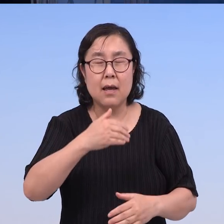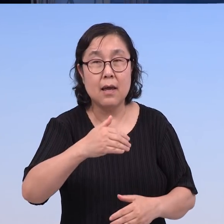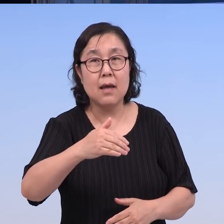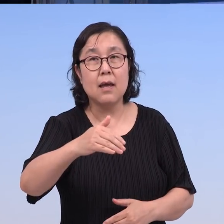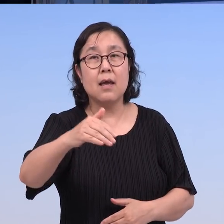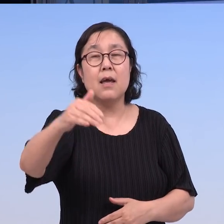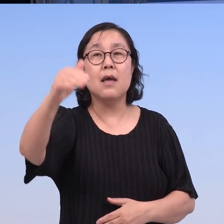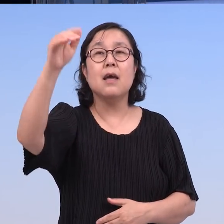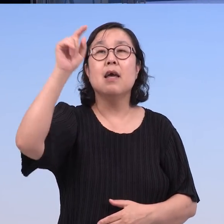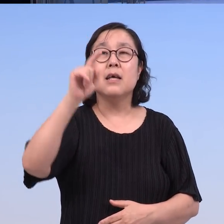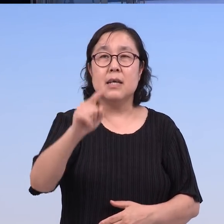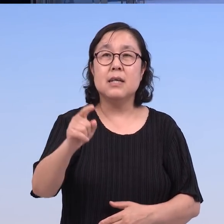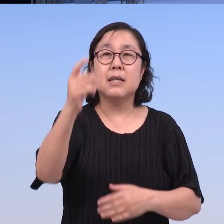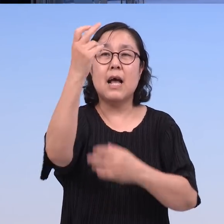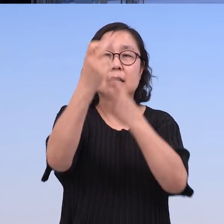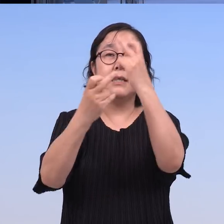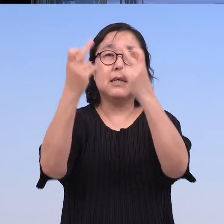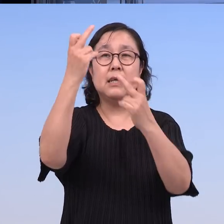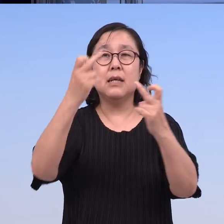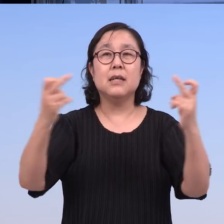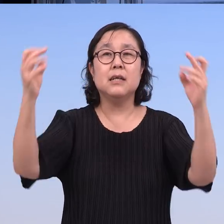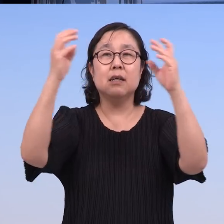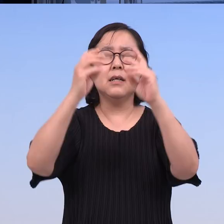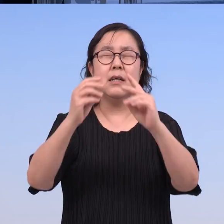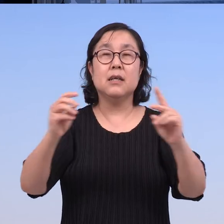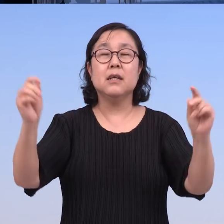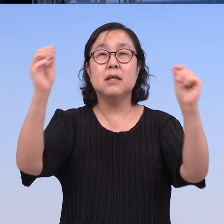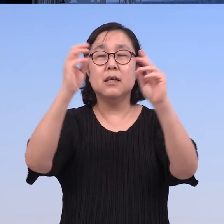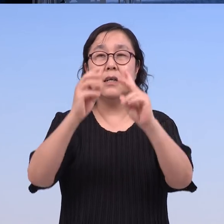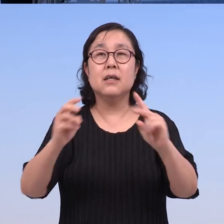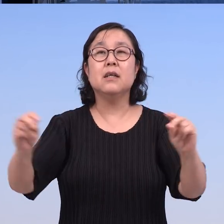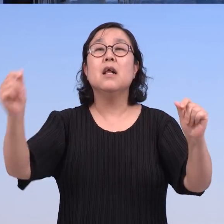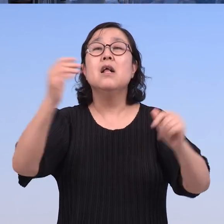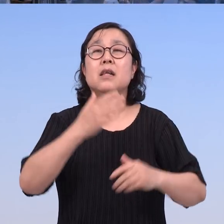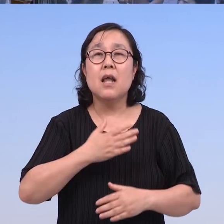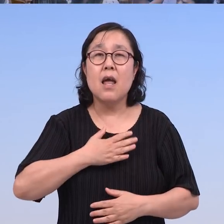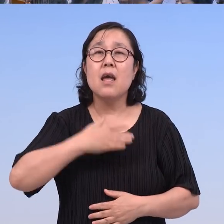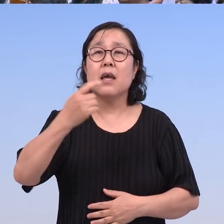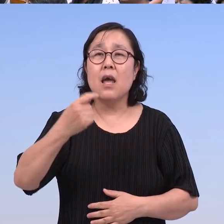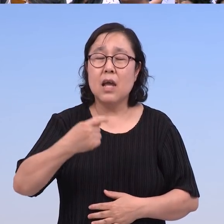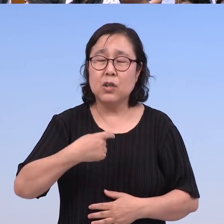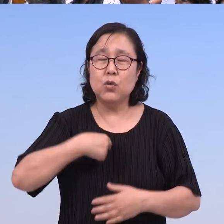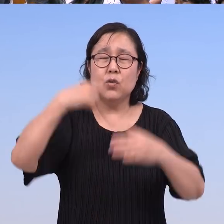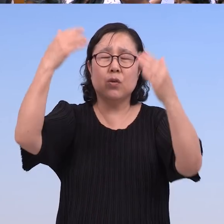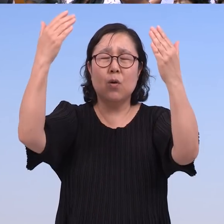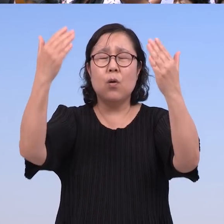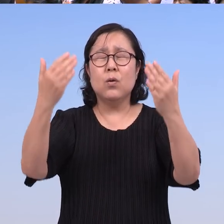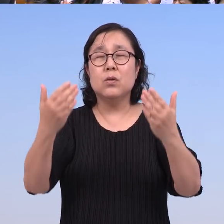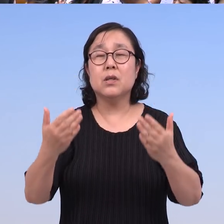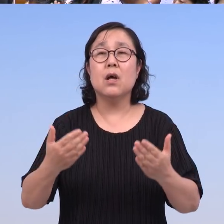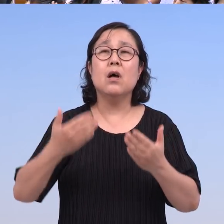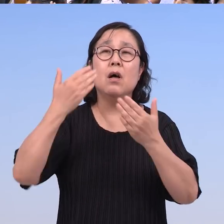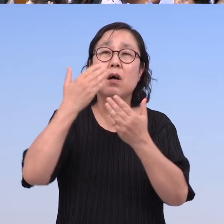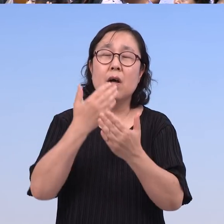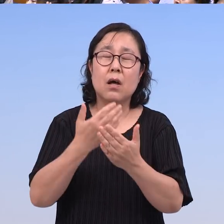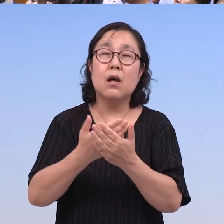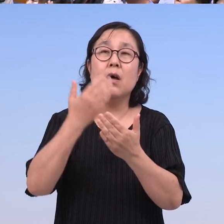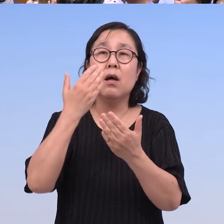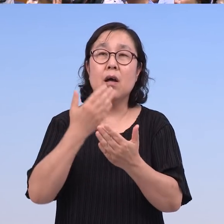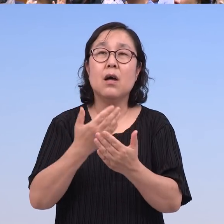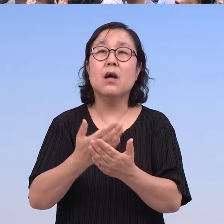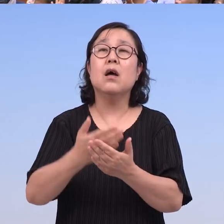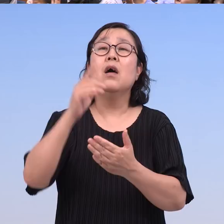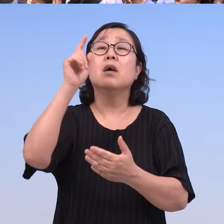뭐라고 외치십니까? 이 산지를 내게 주소서. 내게